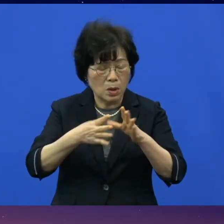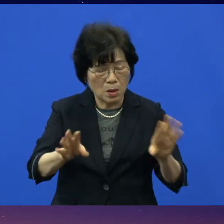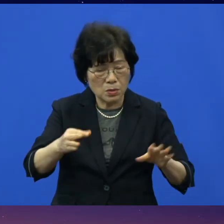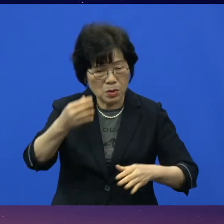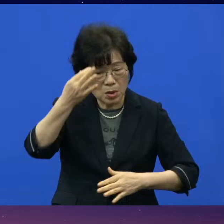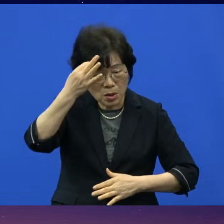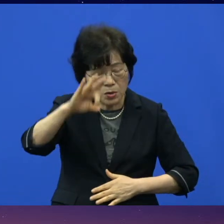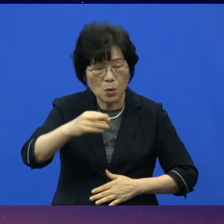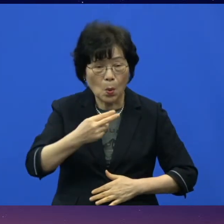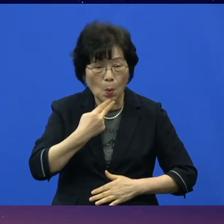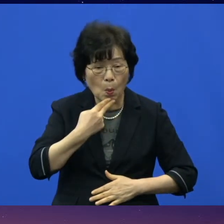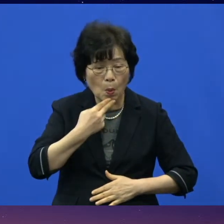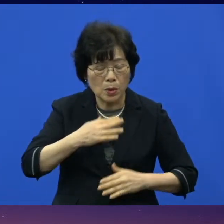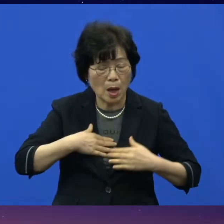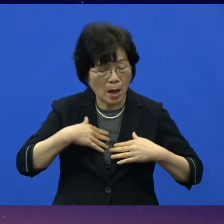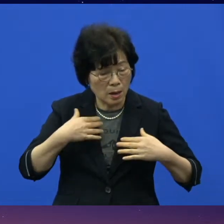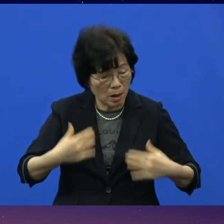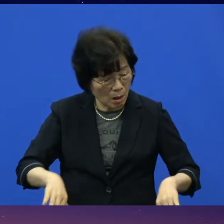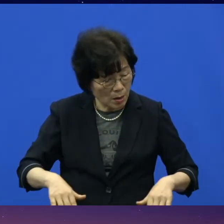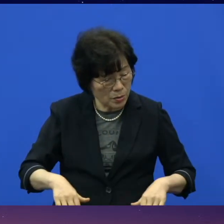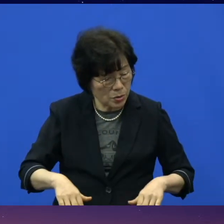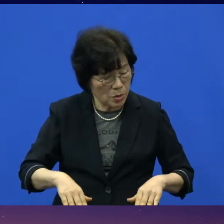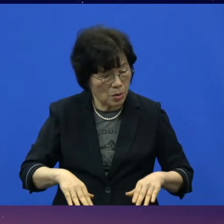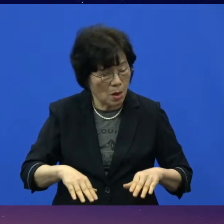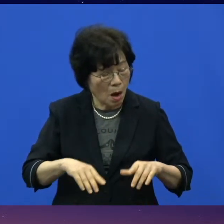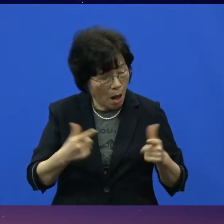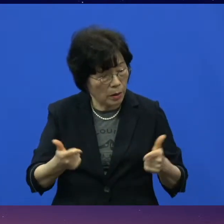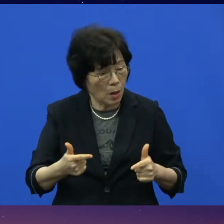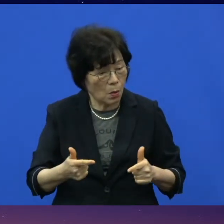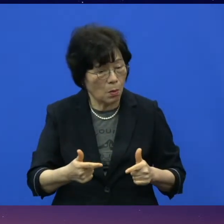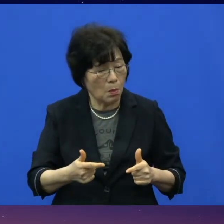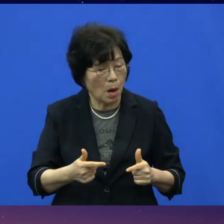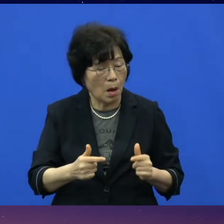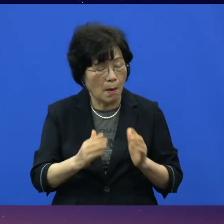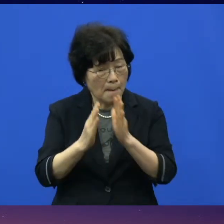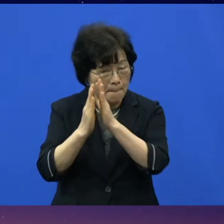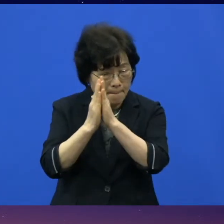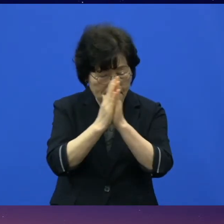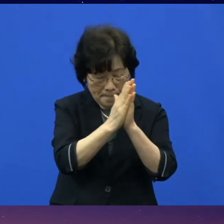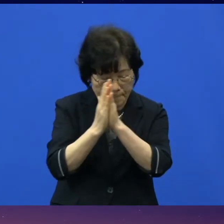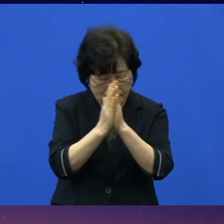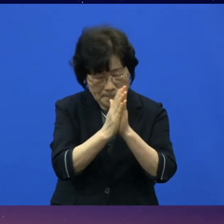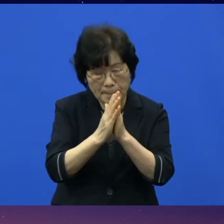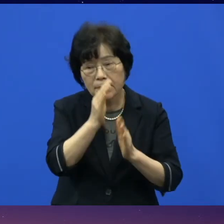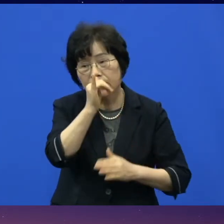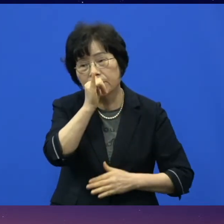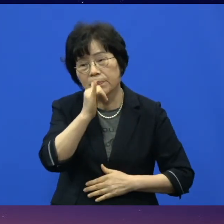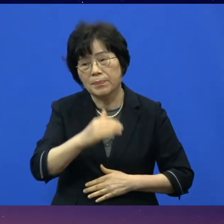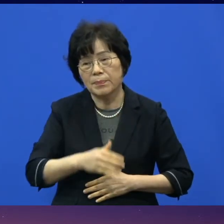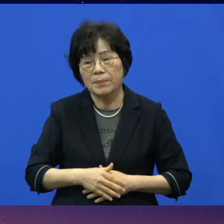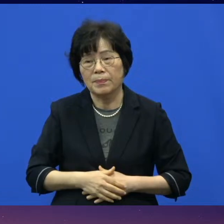약함을 부정하는 거예요. 그래서 뭐가 나오죠? 위선이 나오는 거예요. 위선.